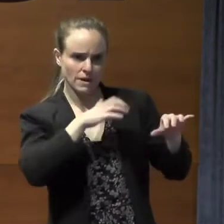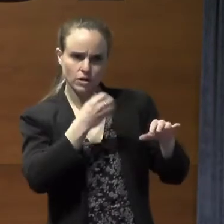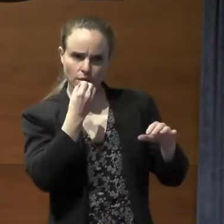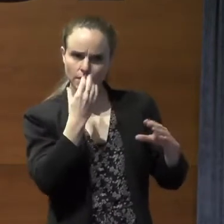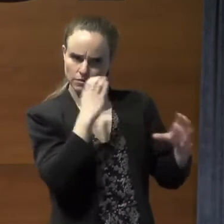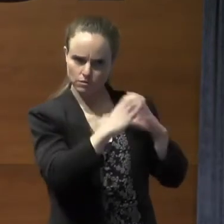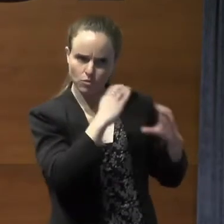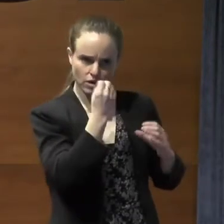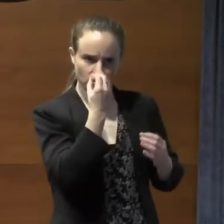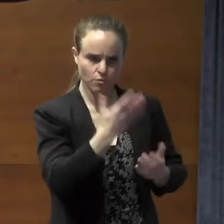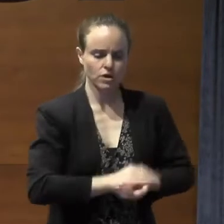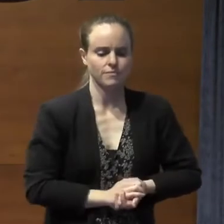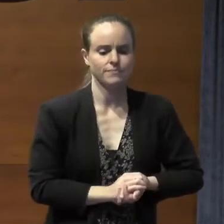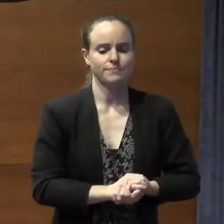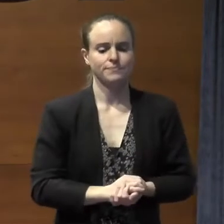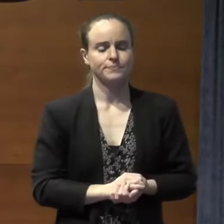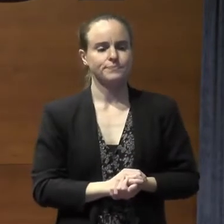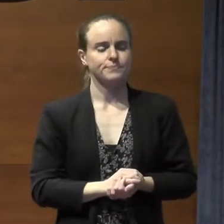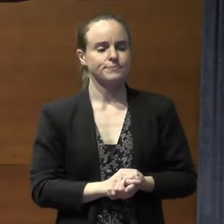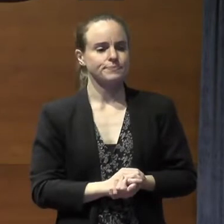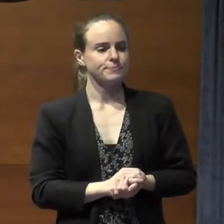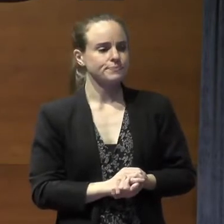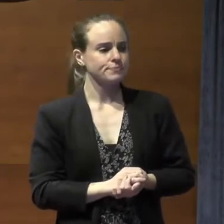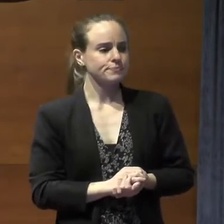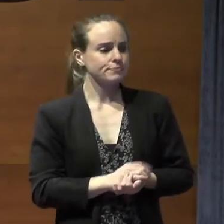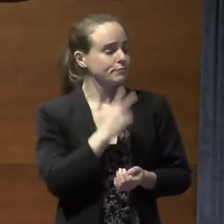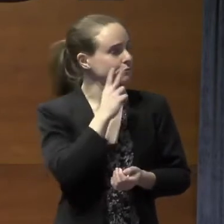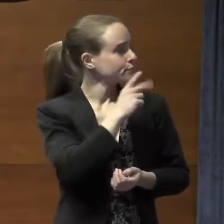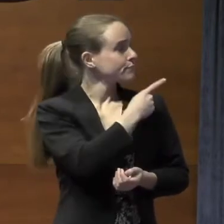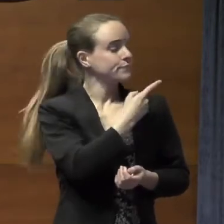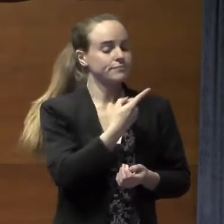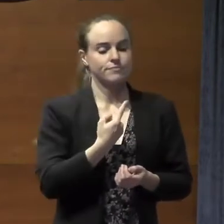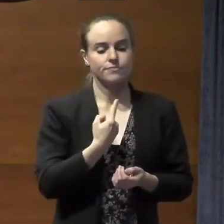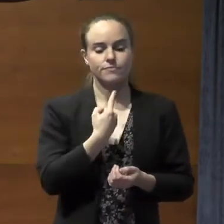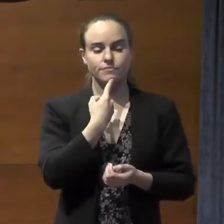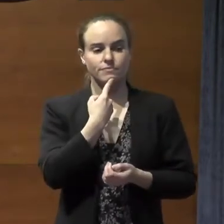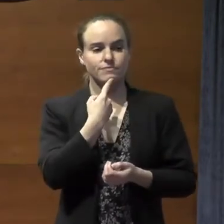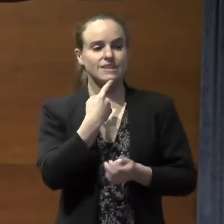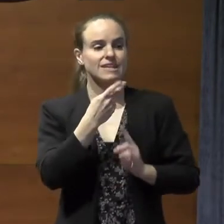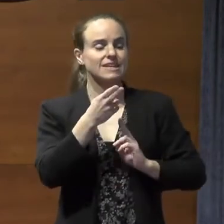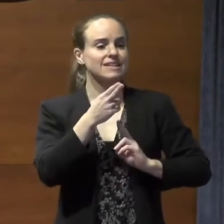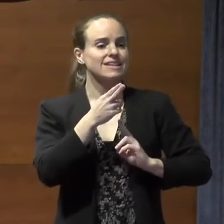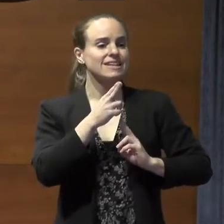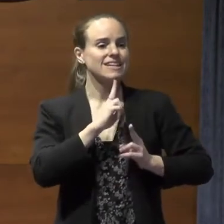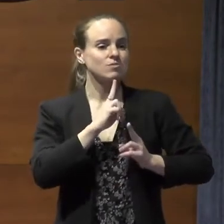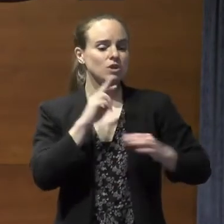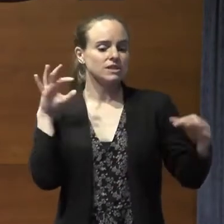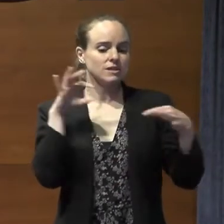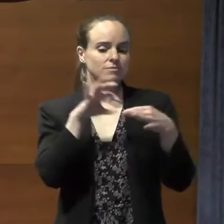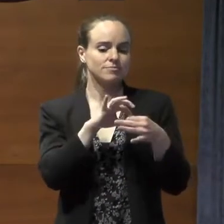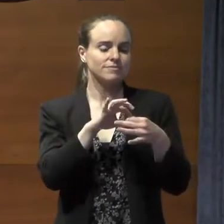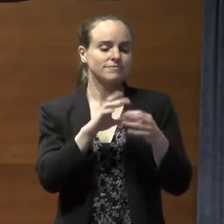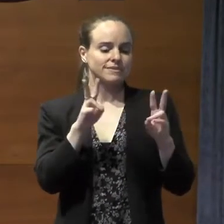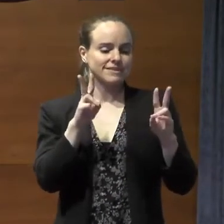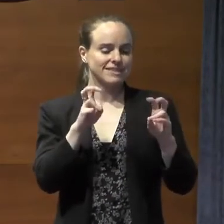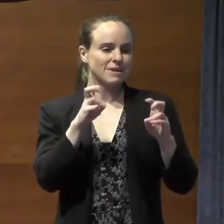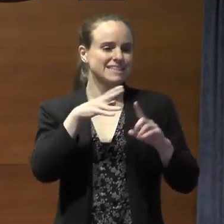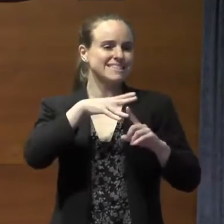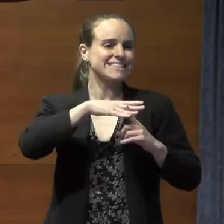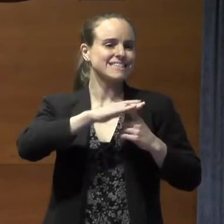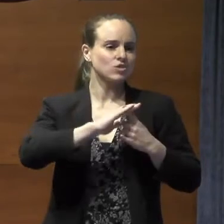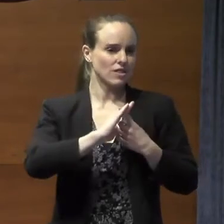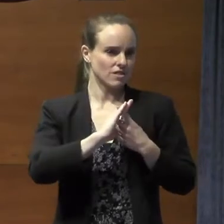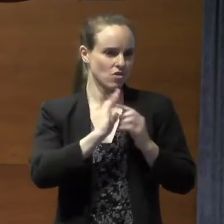las víctimas. En esta otra diapositiva se reflejan las respuestas en relación a 2